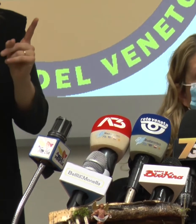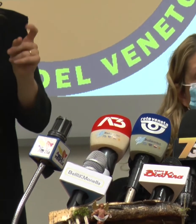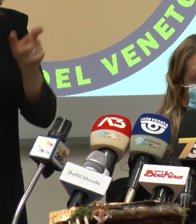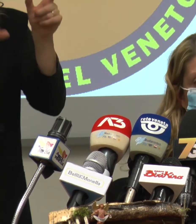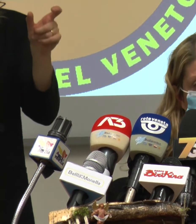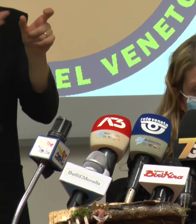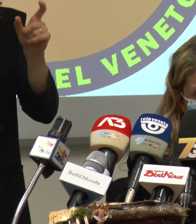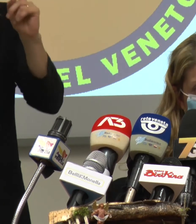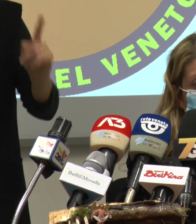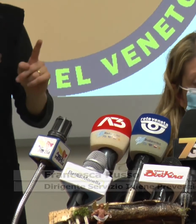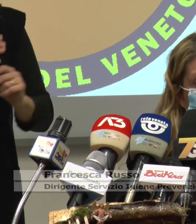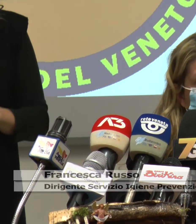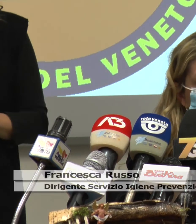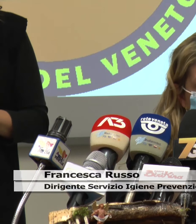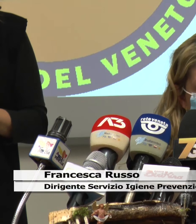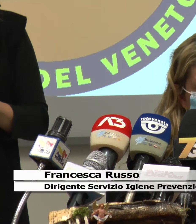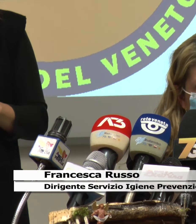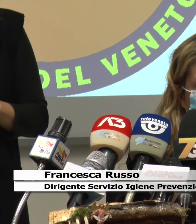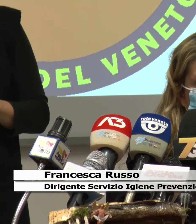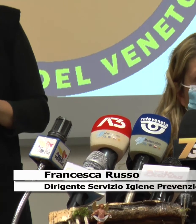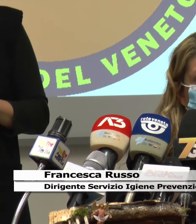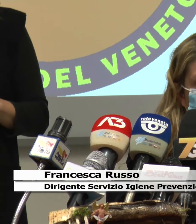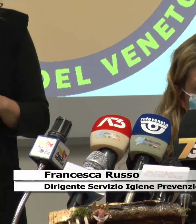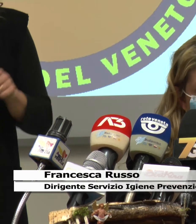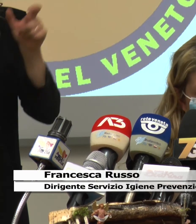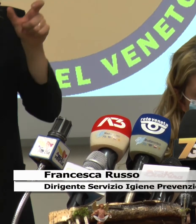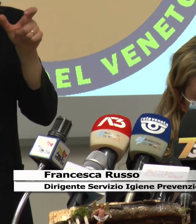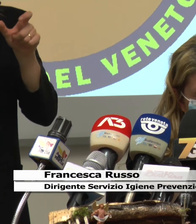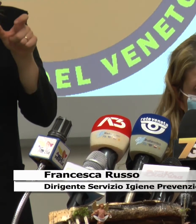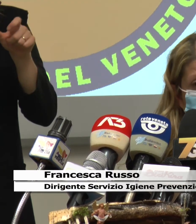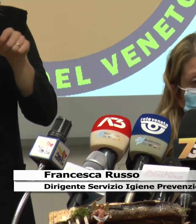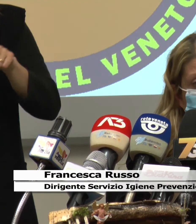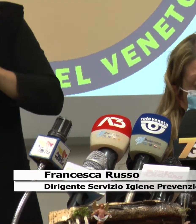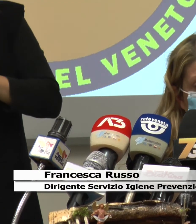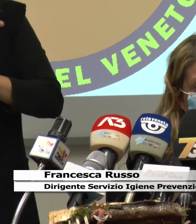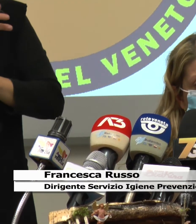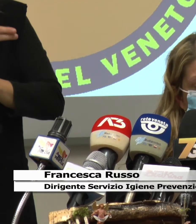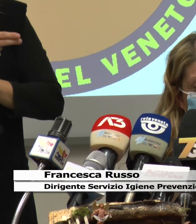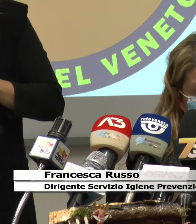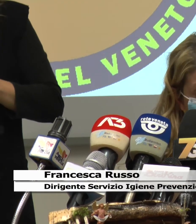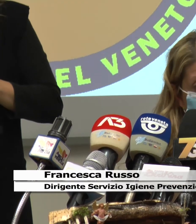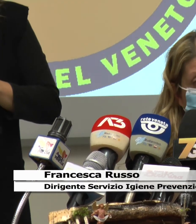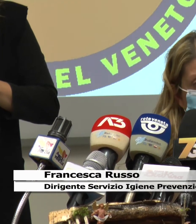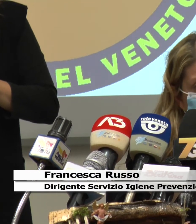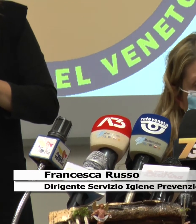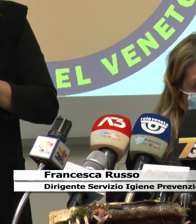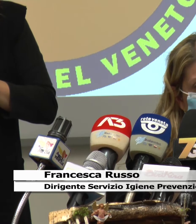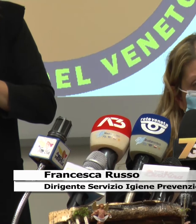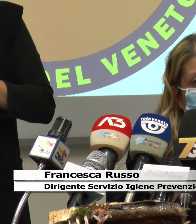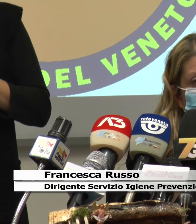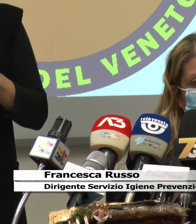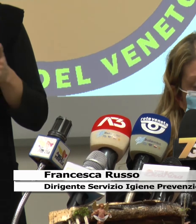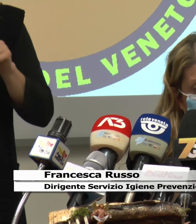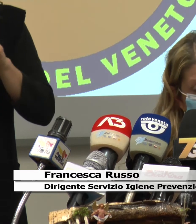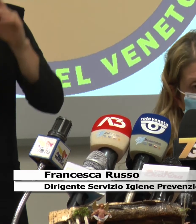utenza. Abbiamo individuato chi saranno i vaccinatori presenti in queste sedi vaccinali e anche chi saranno